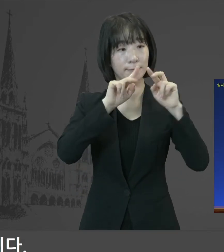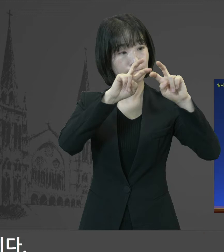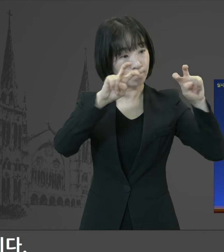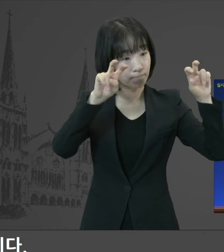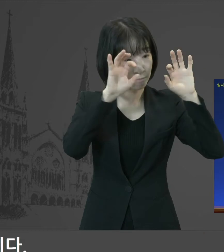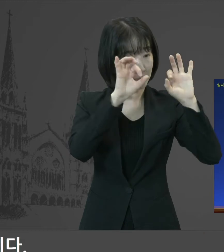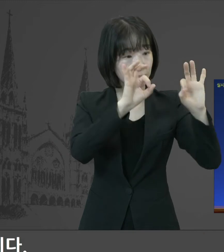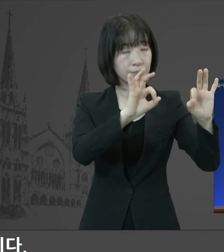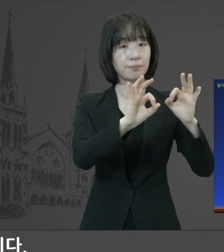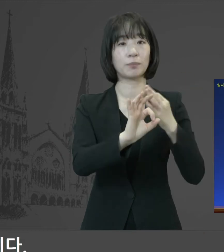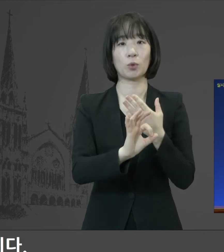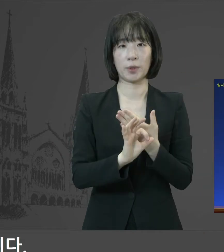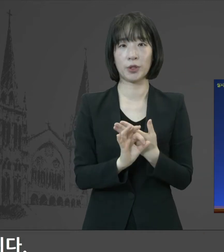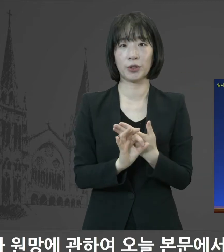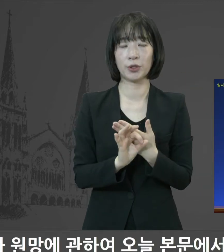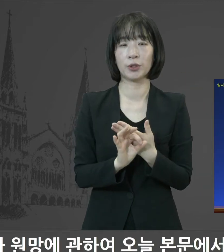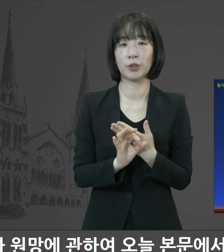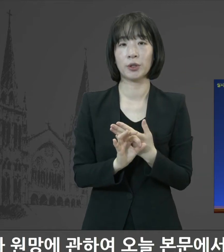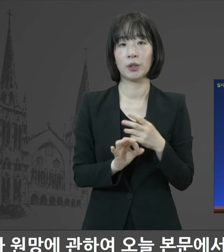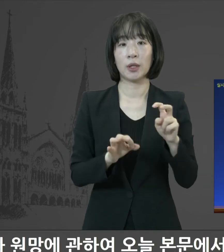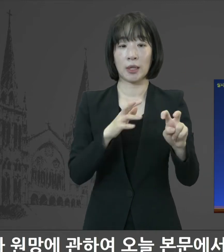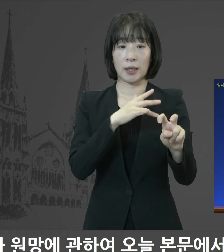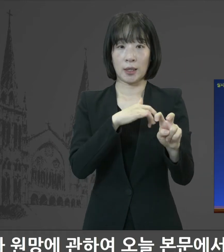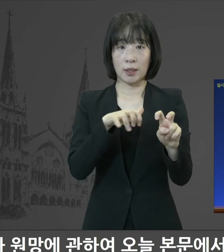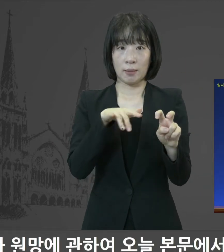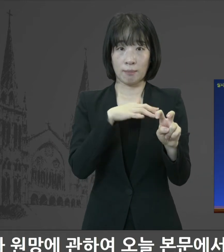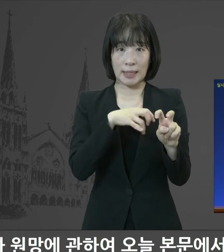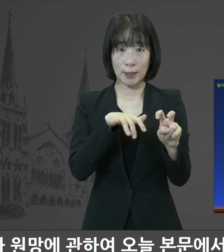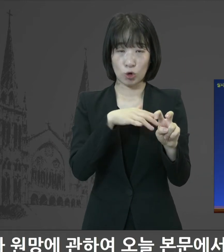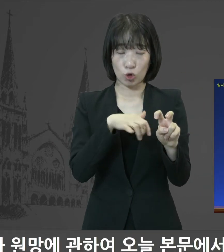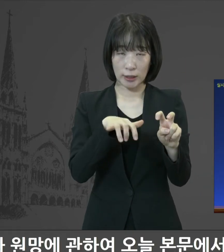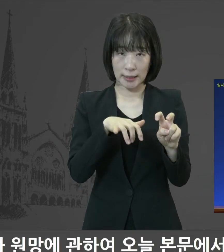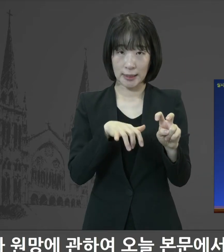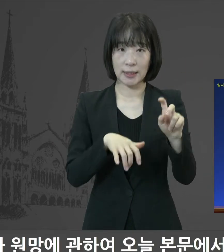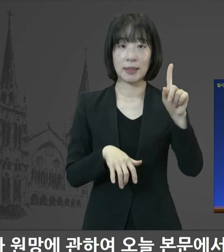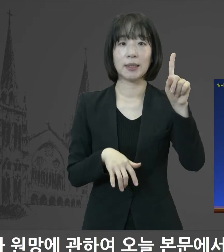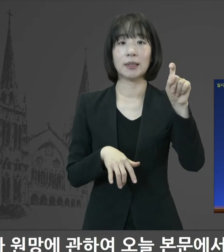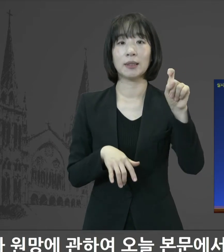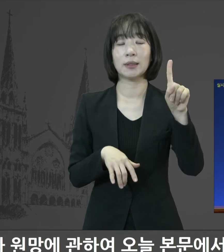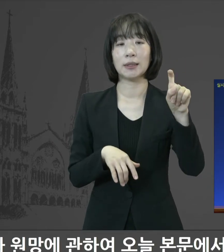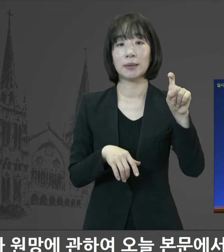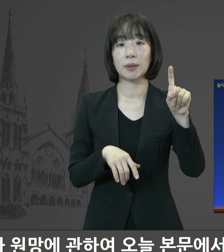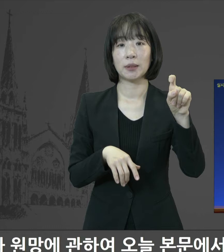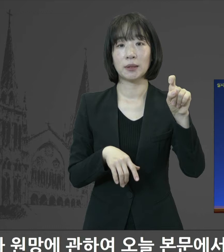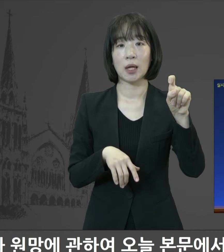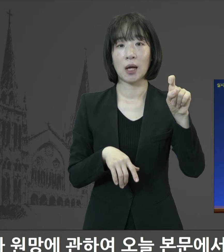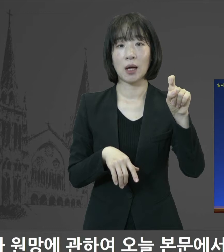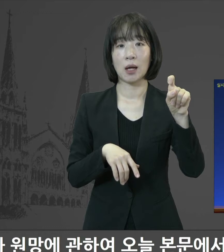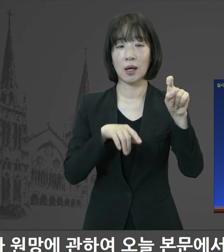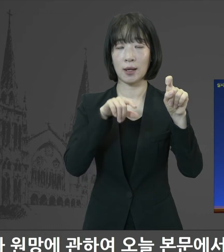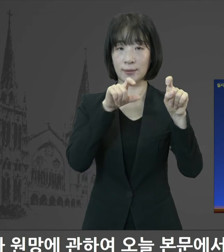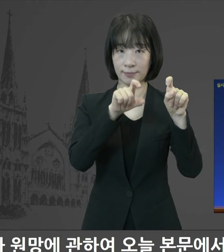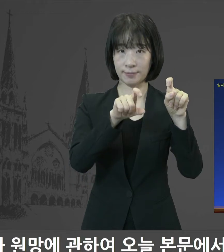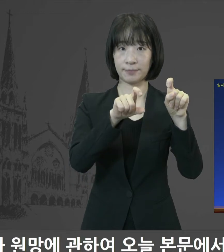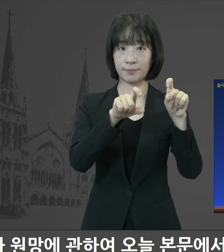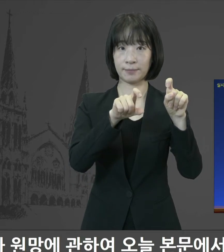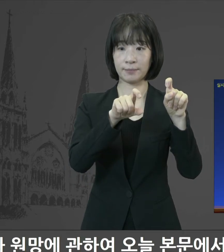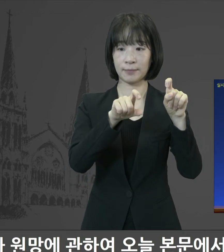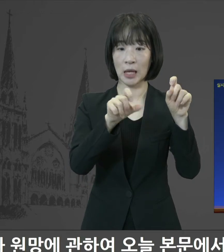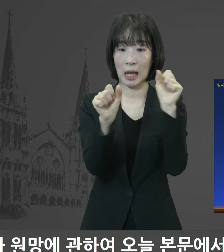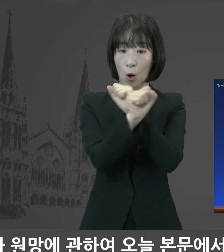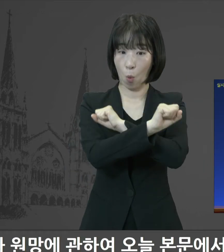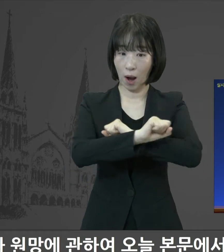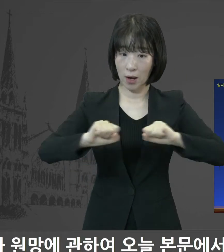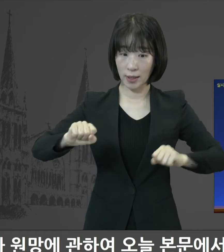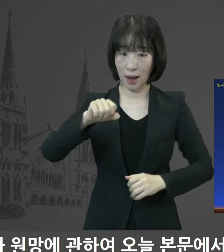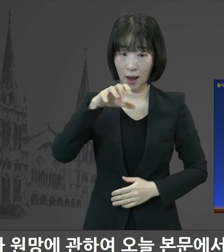이 민수기 11장 한번 펴보십시다. 민수기 11장으로 가면 광야 생활을